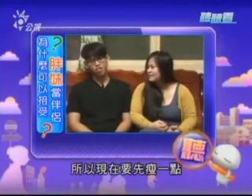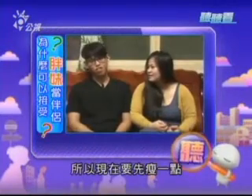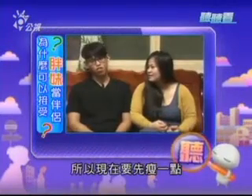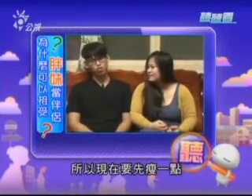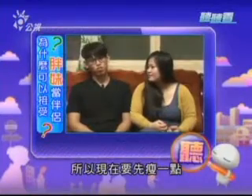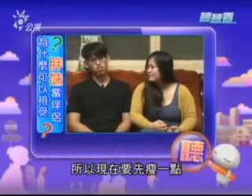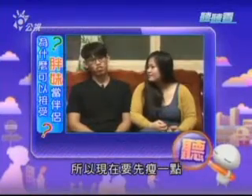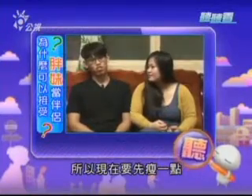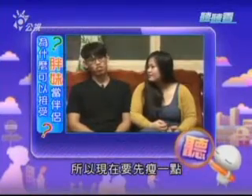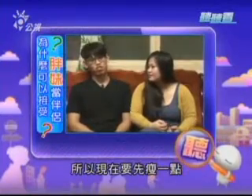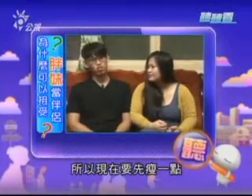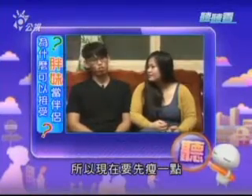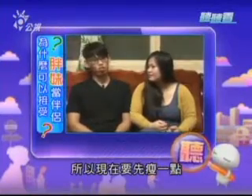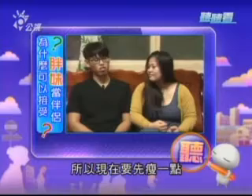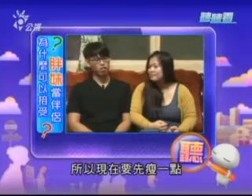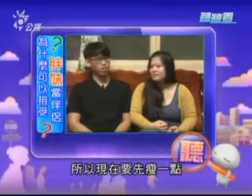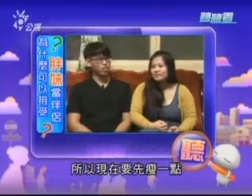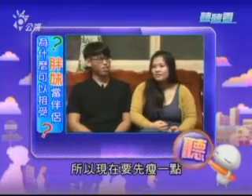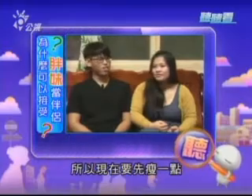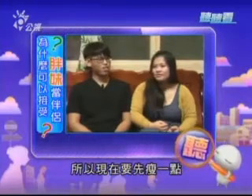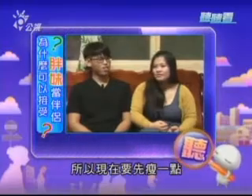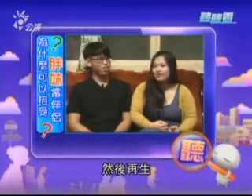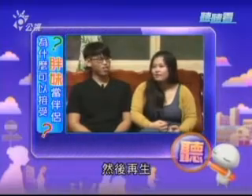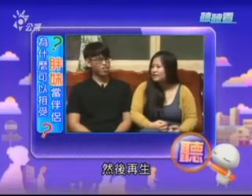受？ 那所以现在要先瘦一点。